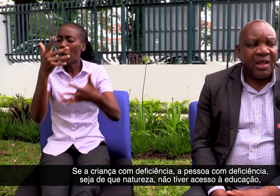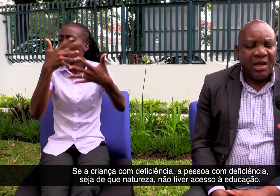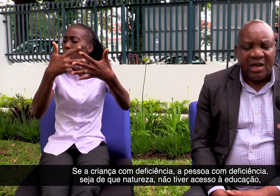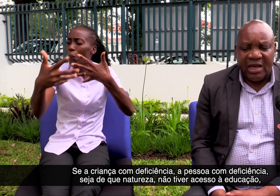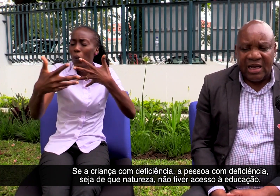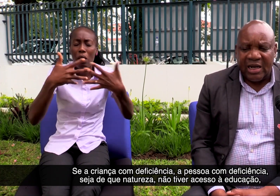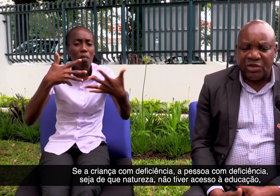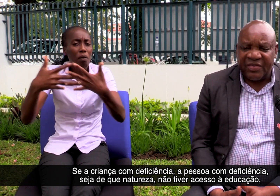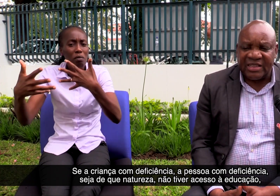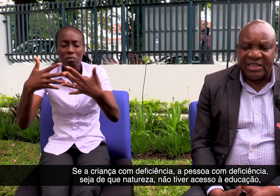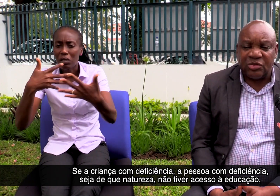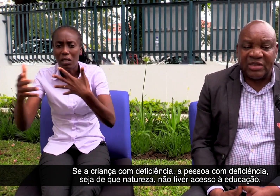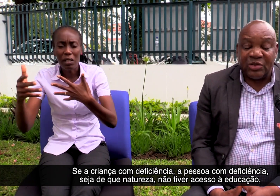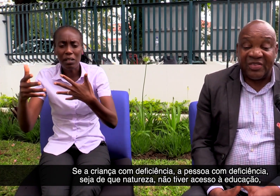natureza,